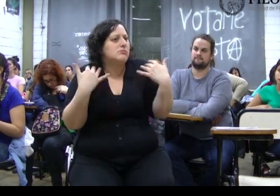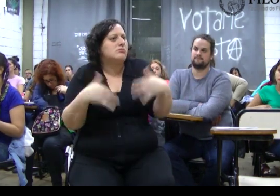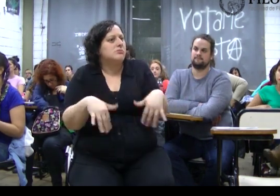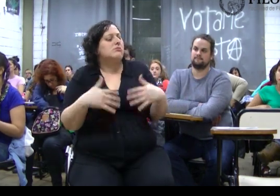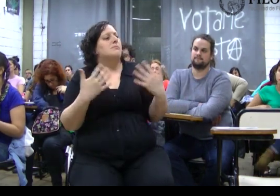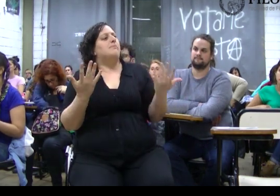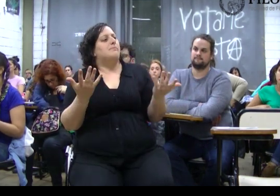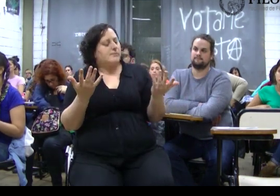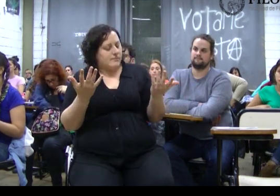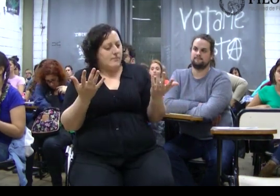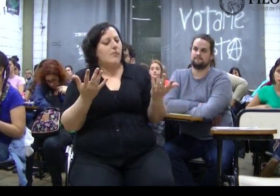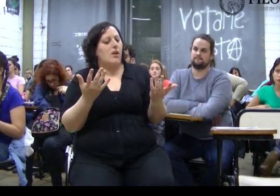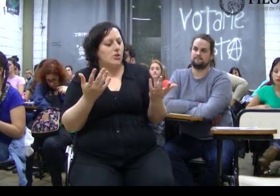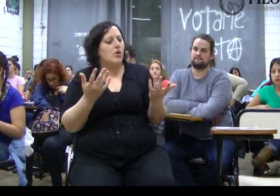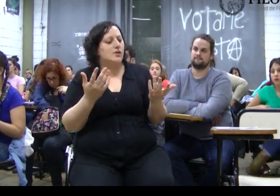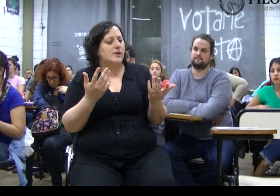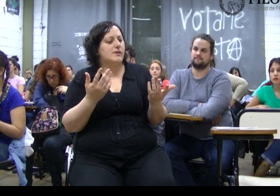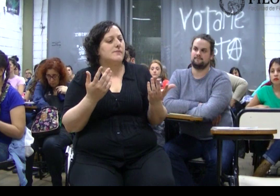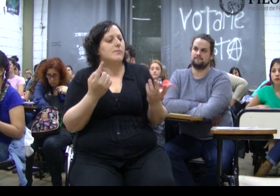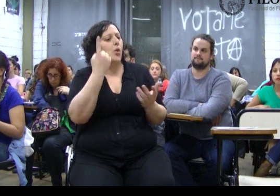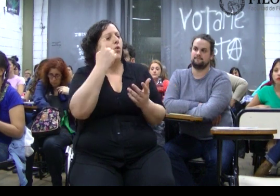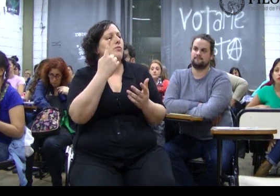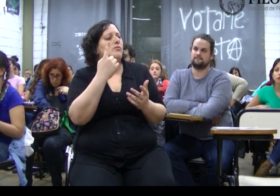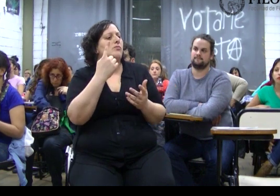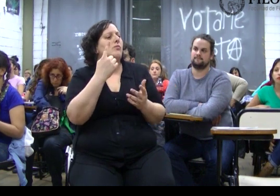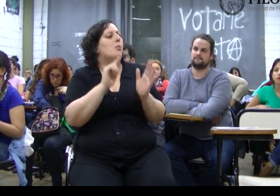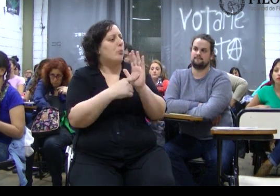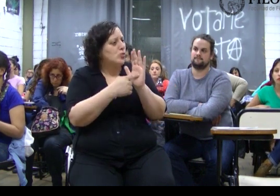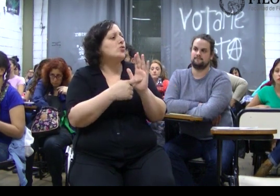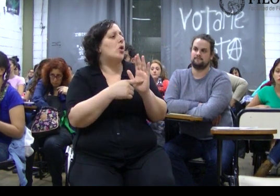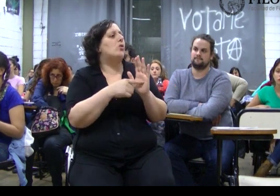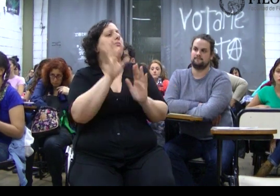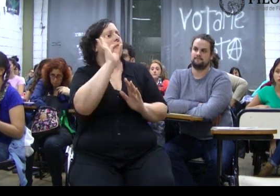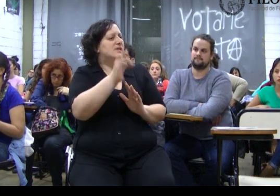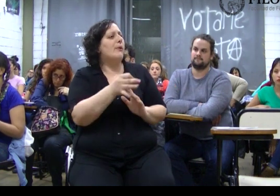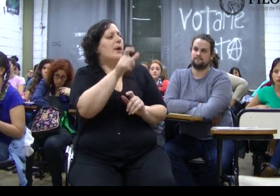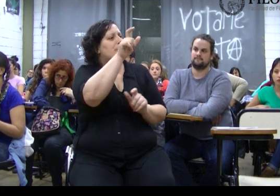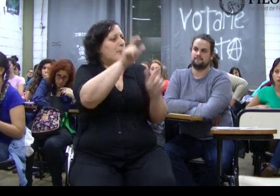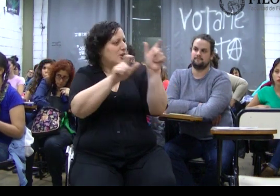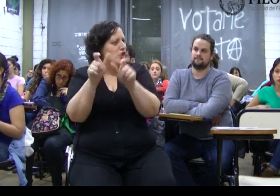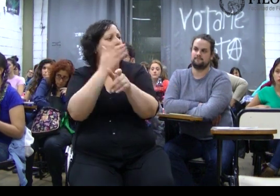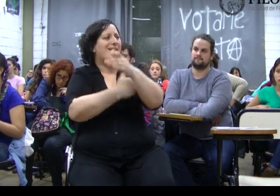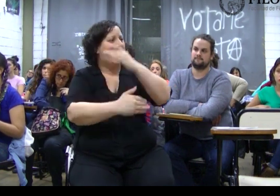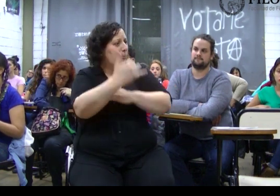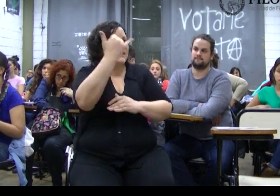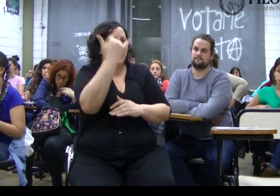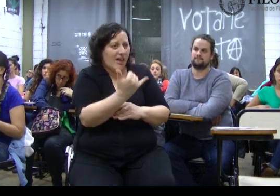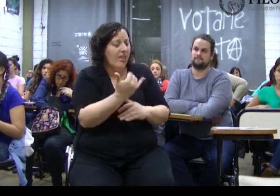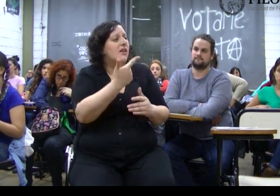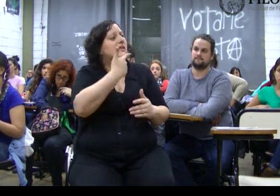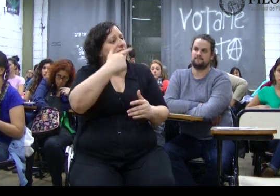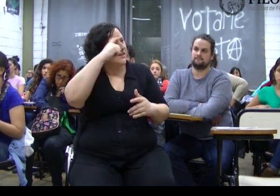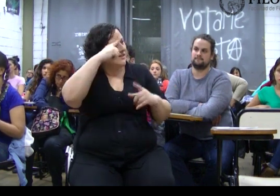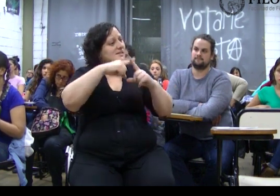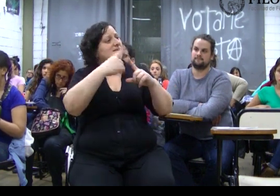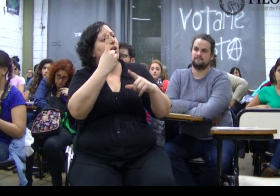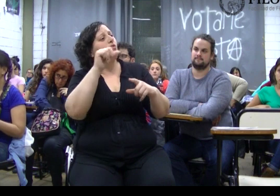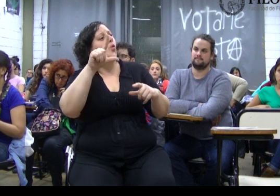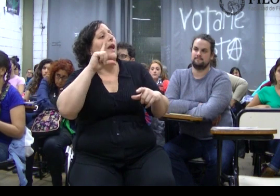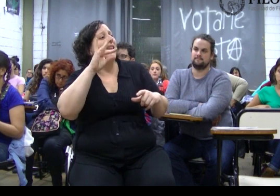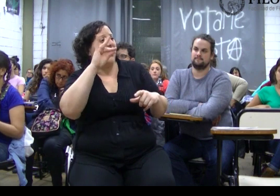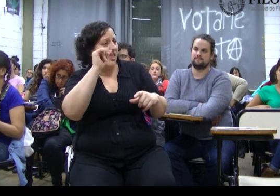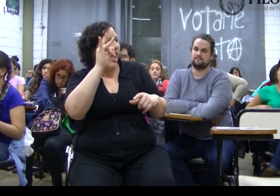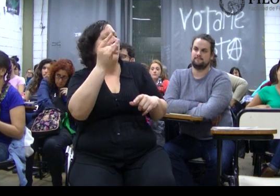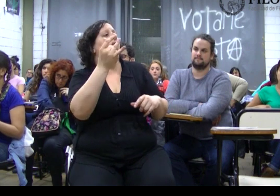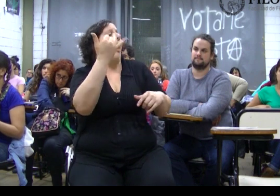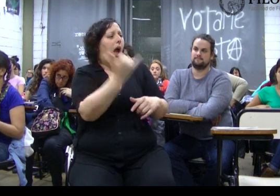entonces, por un lado está si hay o no sexualidad en las personas con discapacidad, una pregunta que no deberíamos volvernos a hacer nunca más.